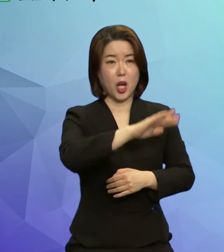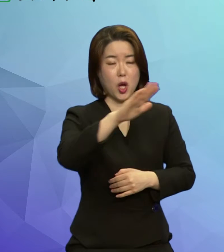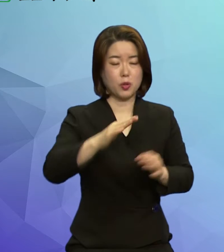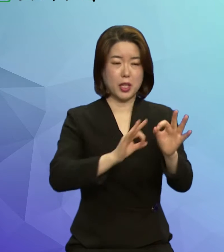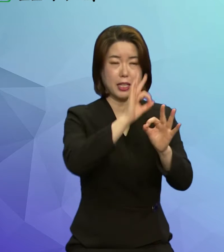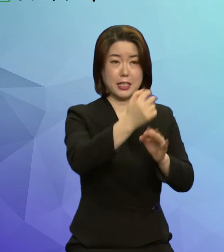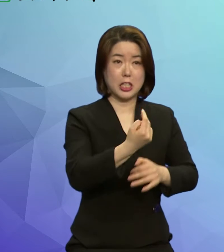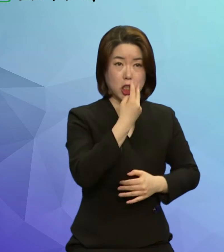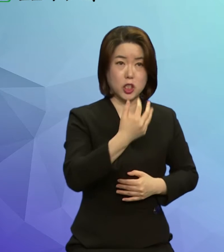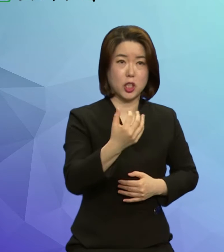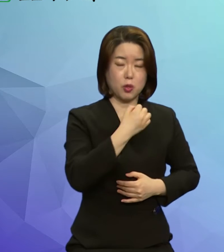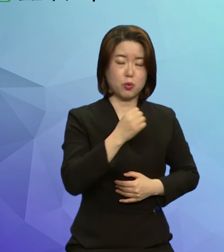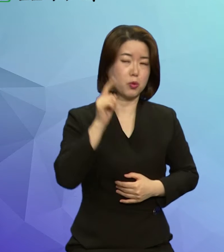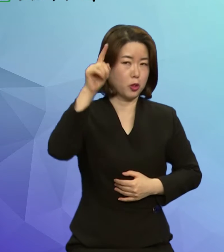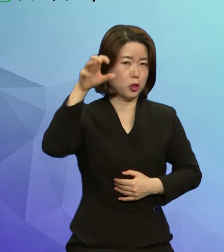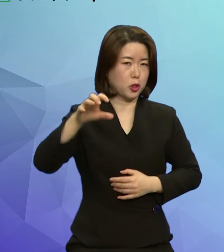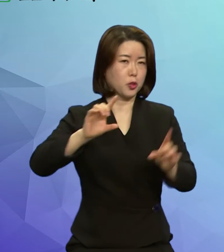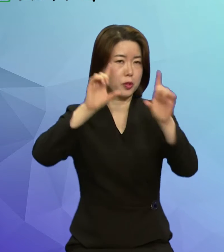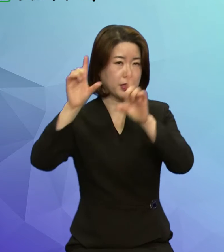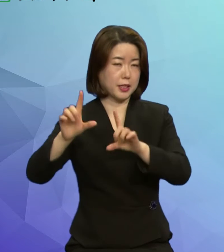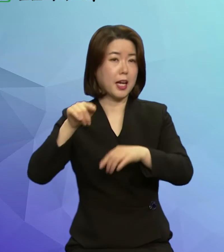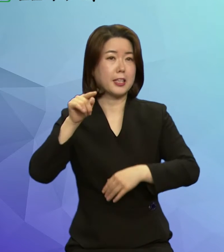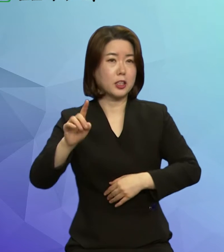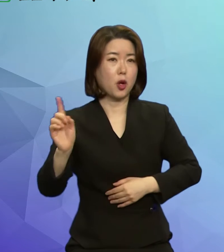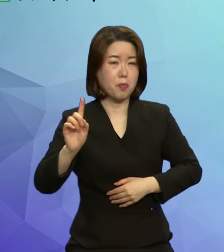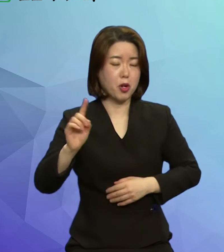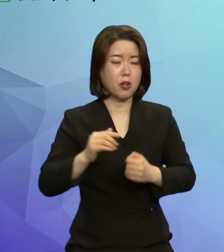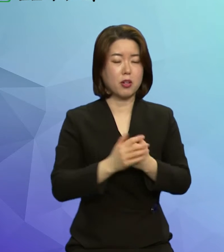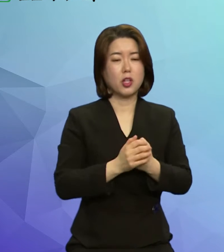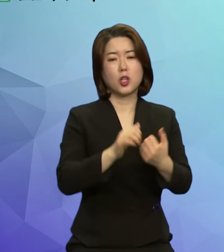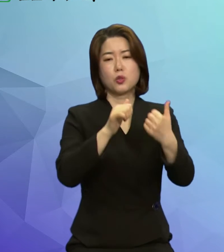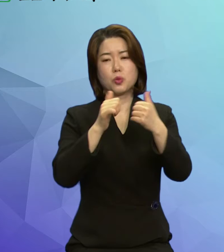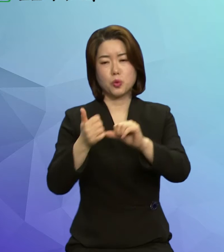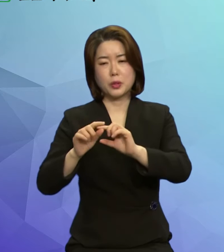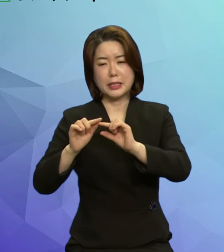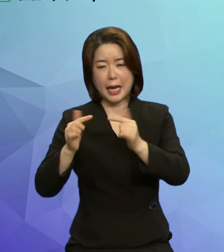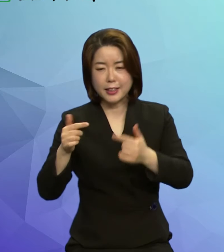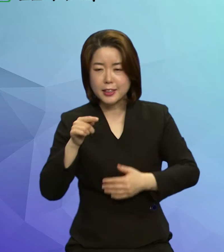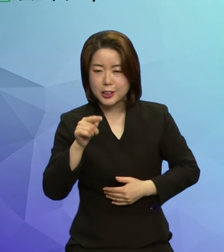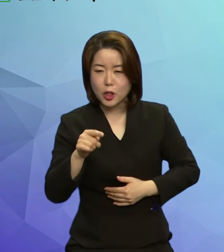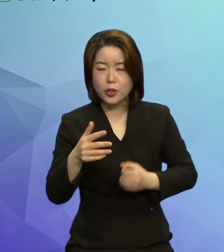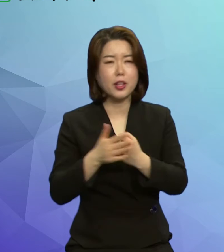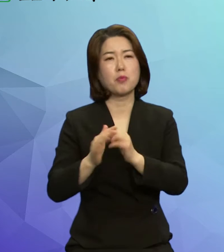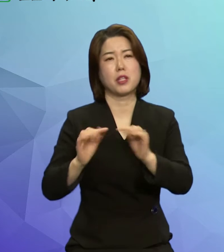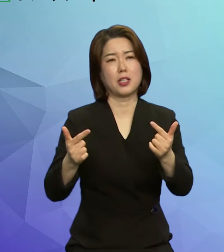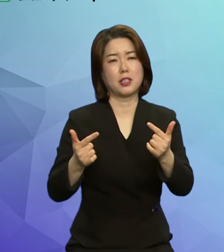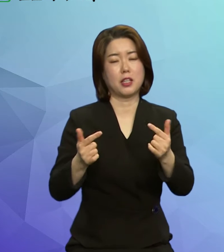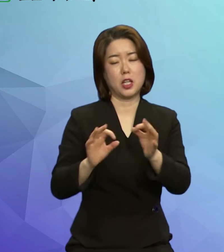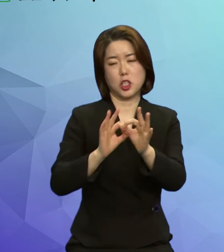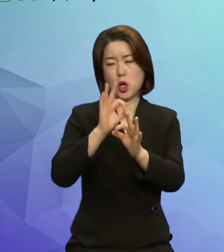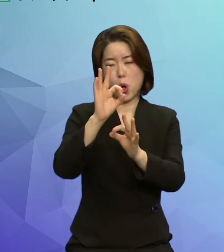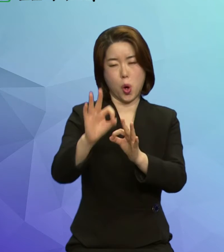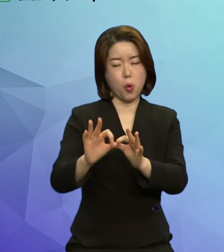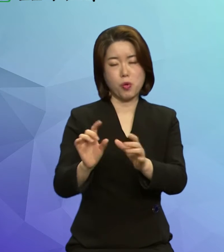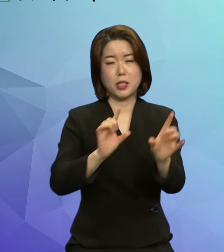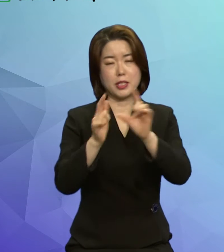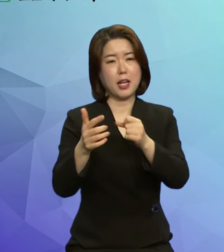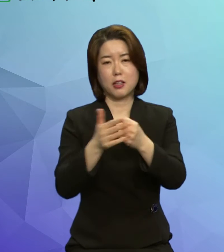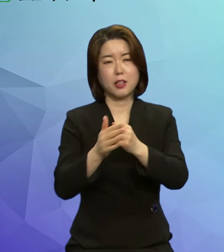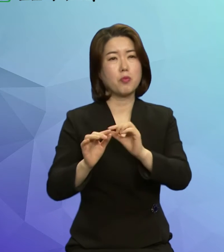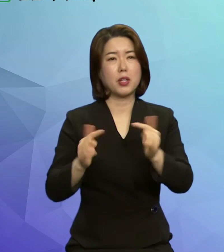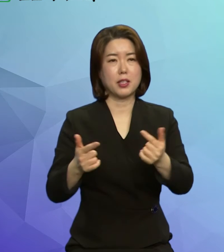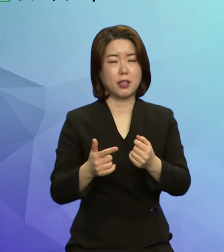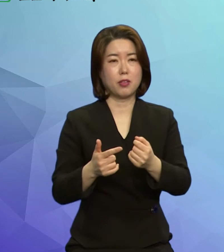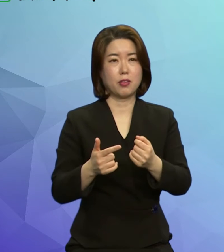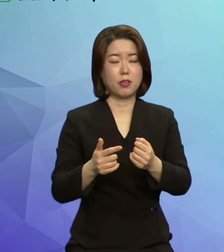삶을 사는 것은 단순히 죽지 않는 것 때문이 아닙니다. 영원히 사는 것 때문도 아닙니다. 주님과